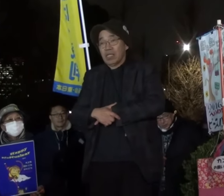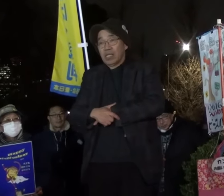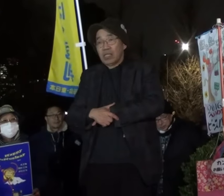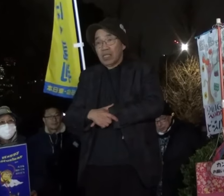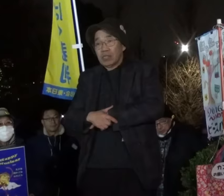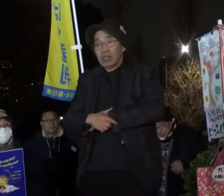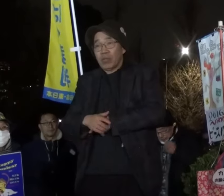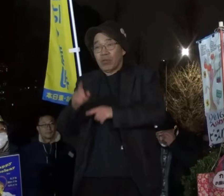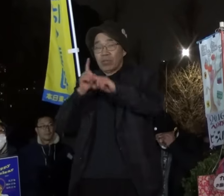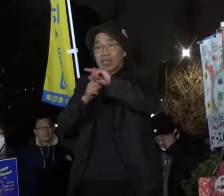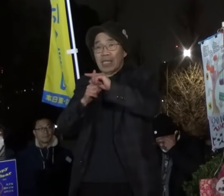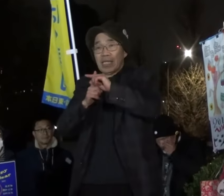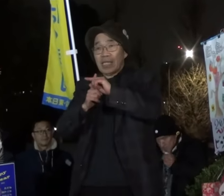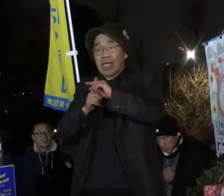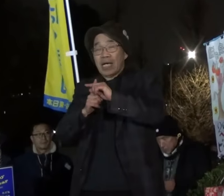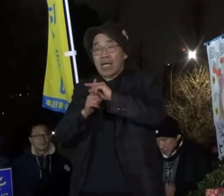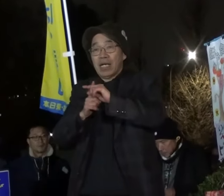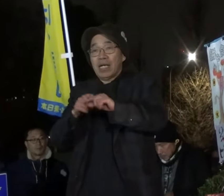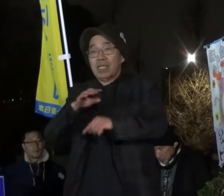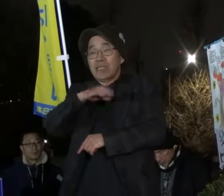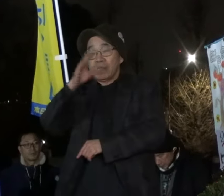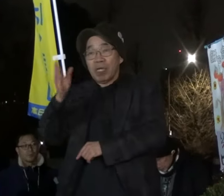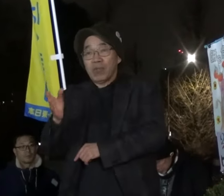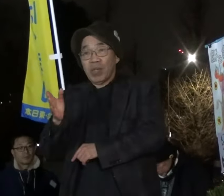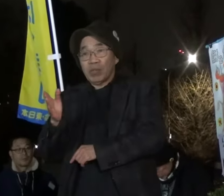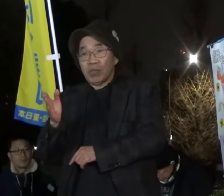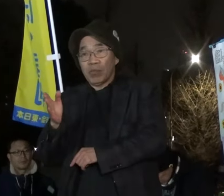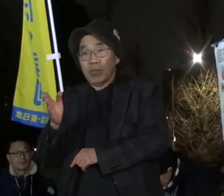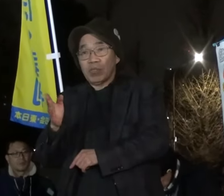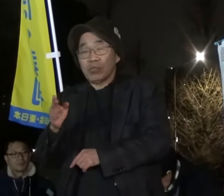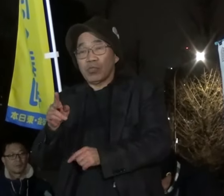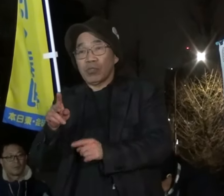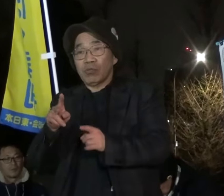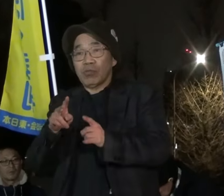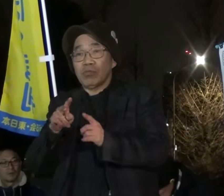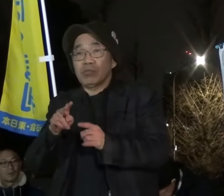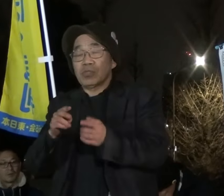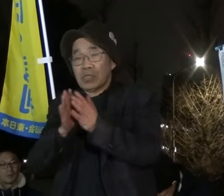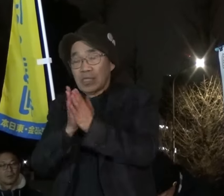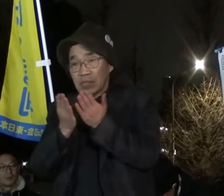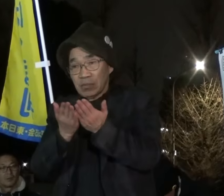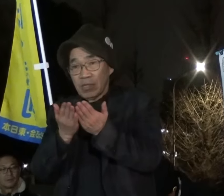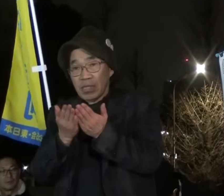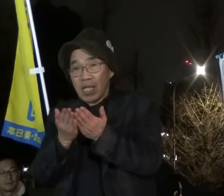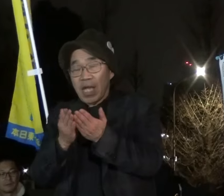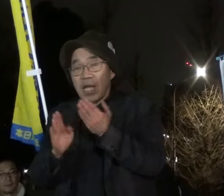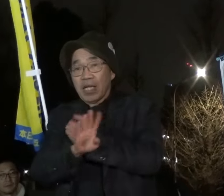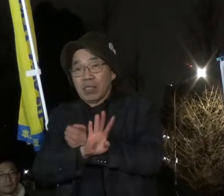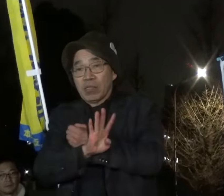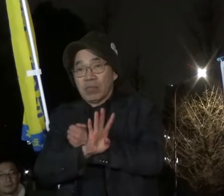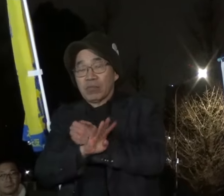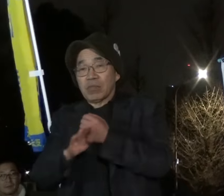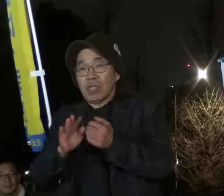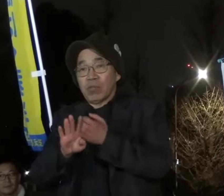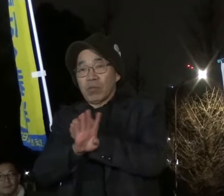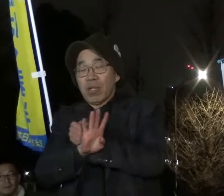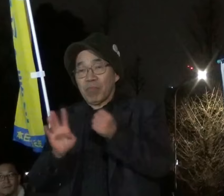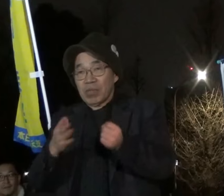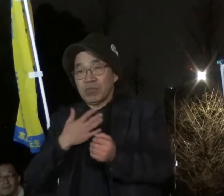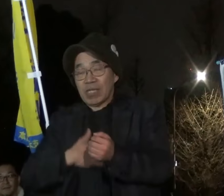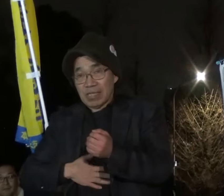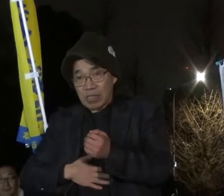中山千奈さんの、小冊子原発の分かりやすいっていうやつを、昔はどんどん売れたんですけども